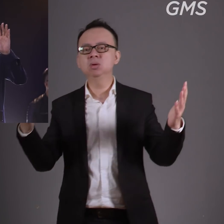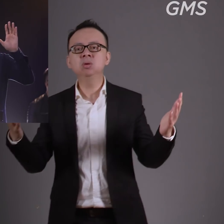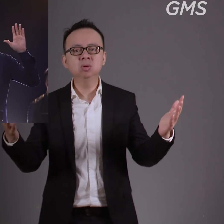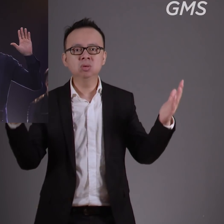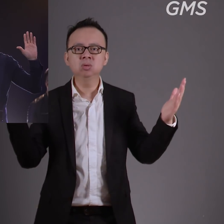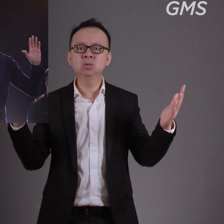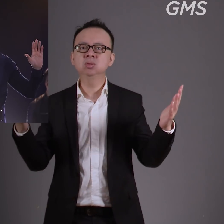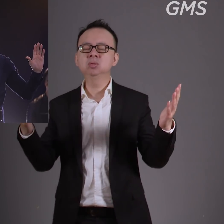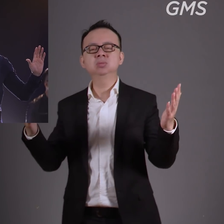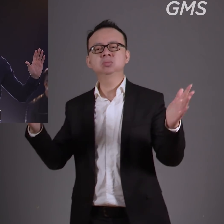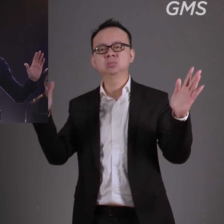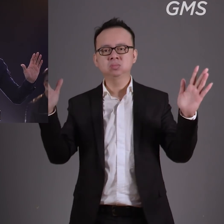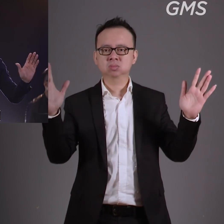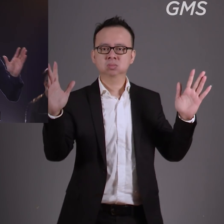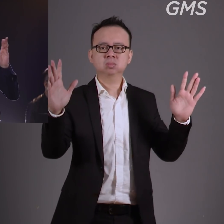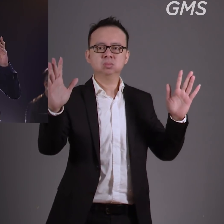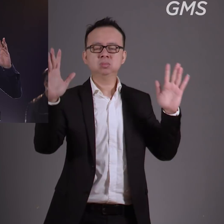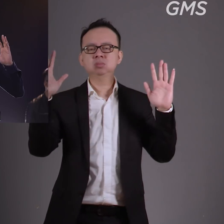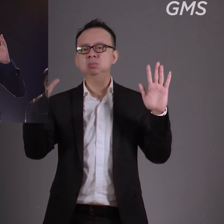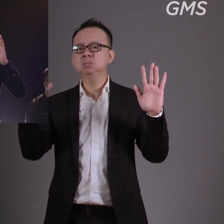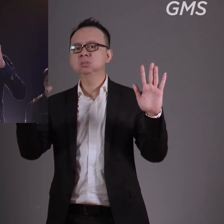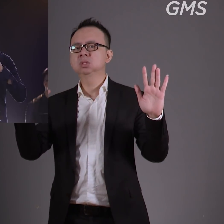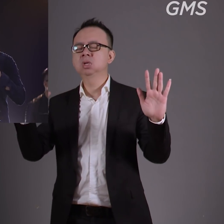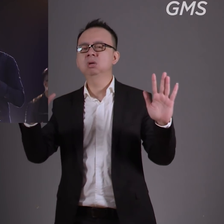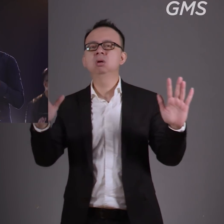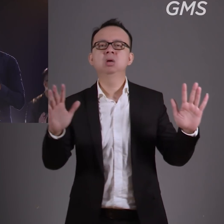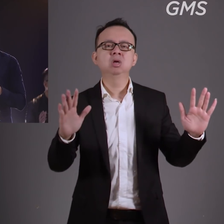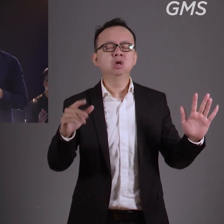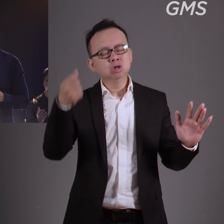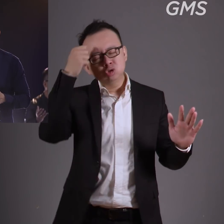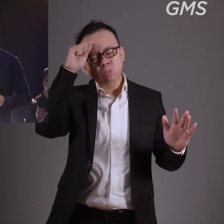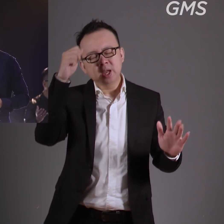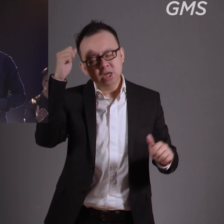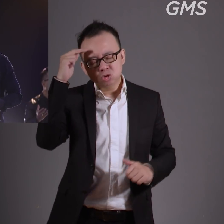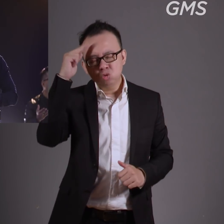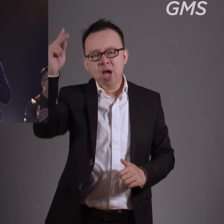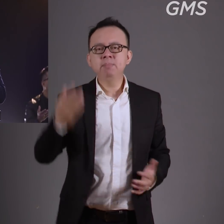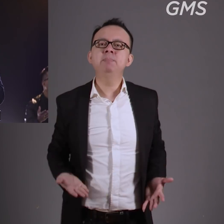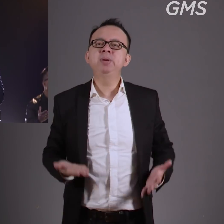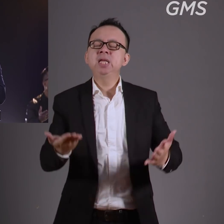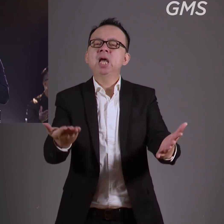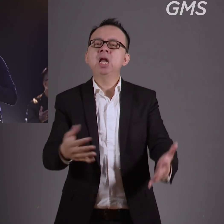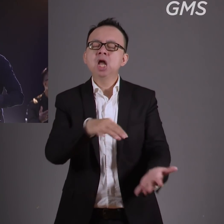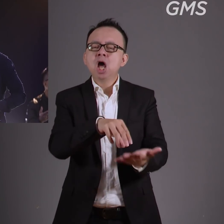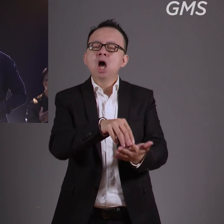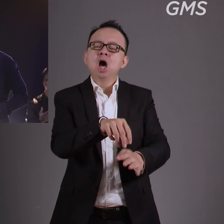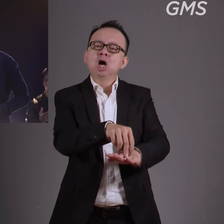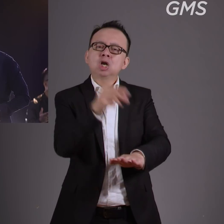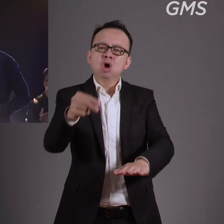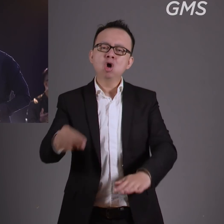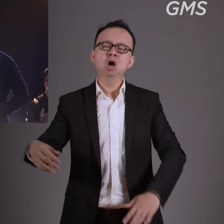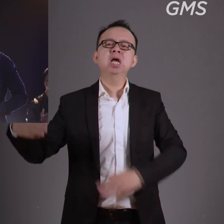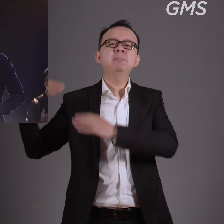setiap family. Minta supaya Tuhan memberikan roh kepemimpinan, the righteous spirit,